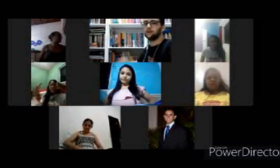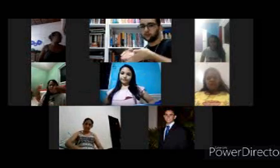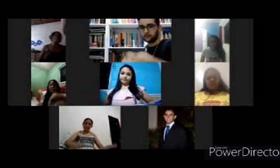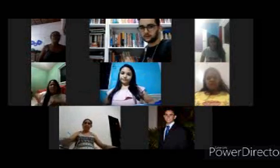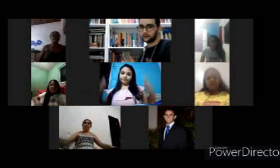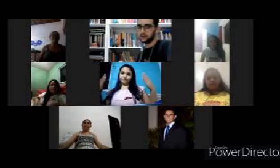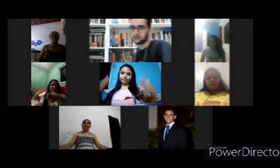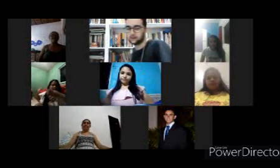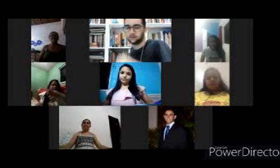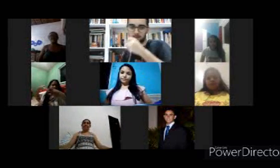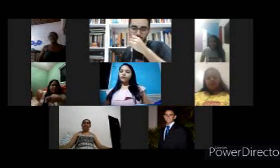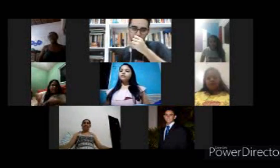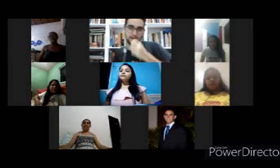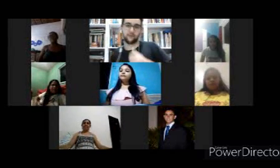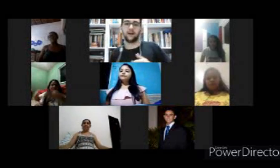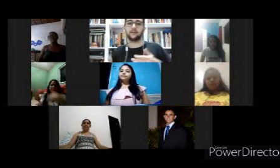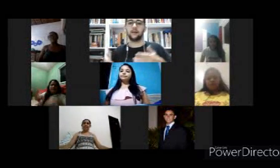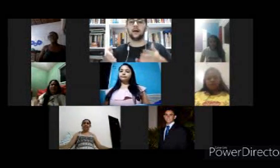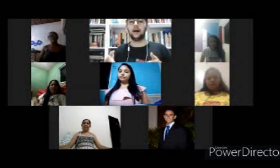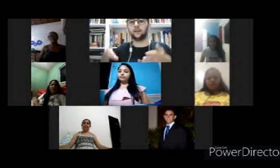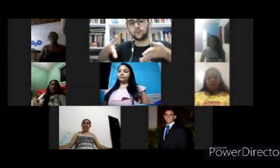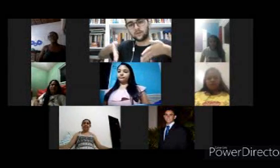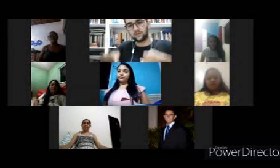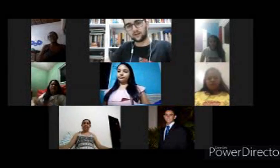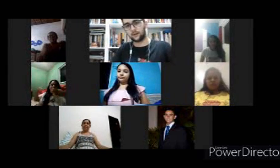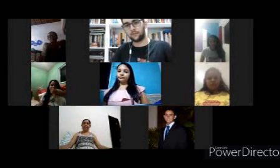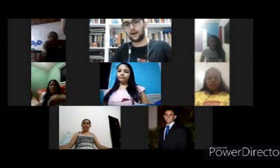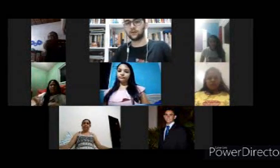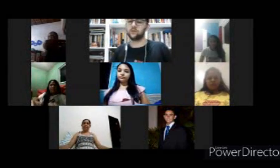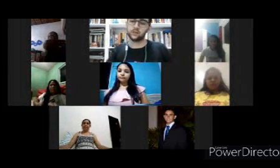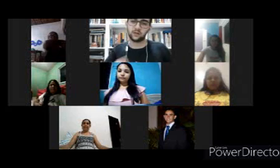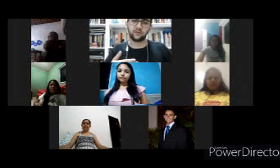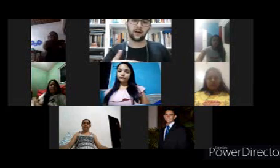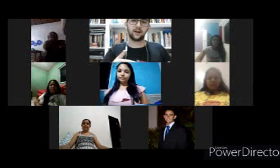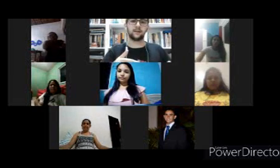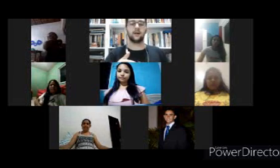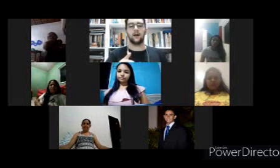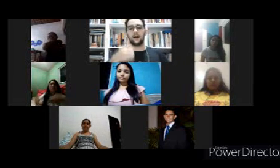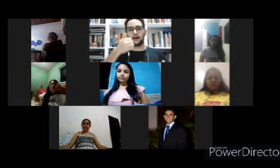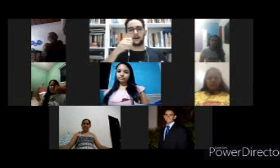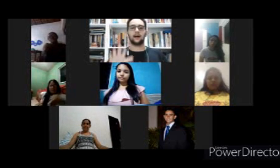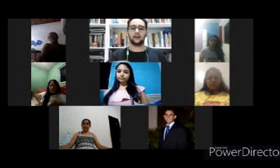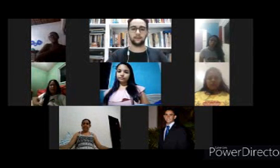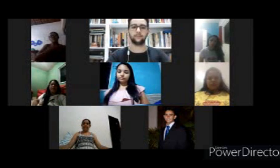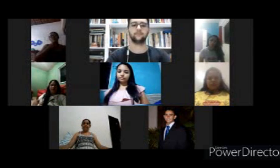Isso, só descendo. Aí faz. Nascimento. Aí depois, se você faz para baixo, você já faz a data.